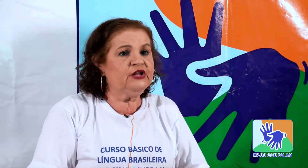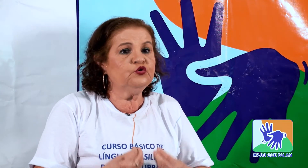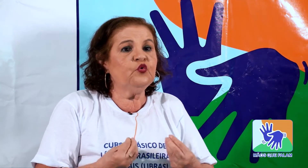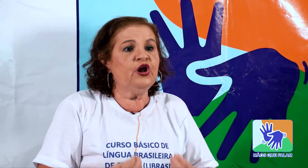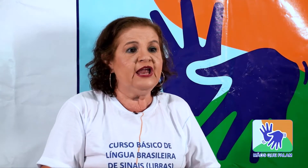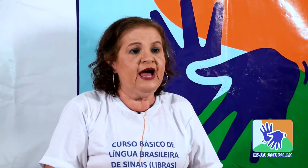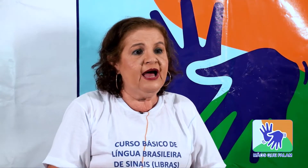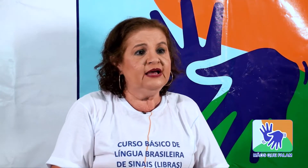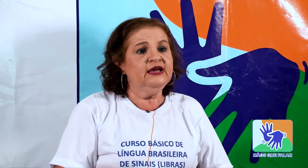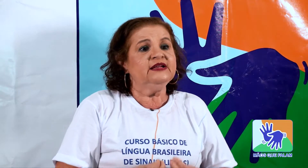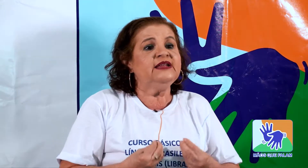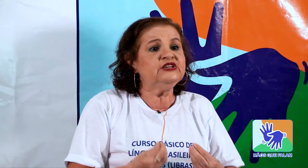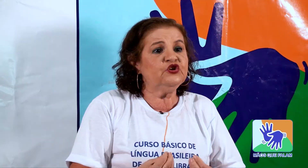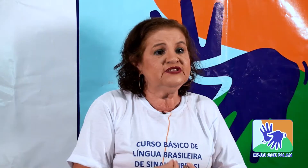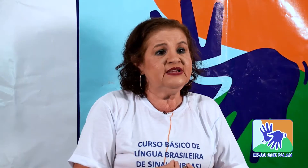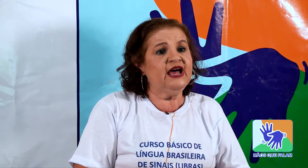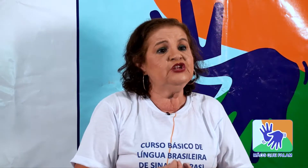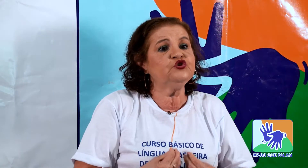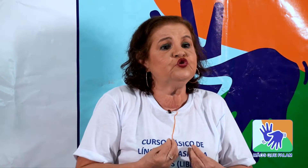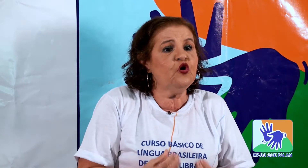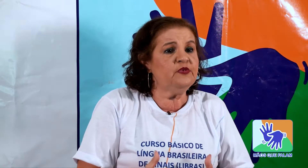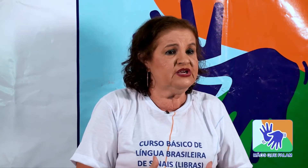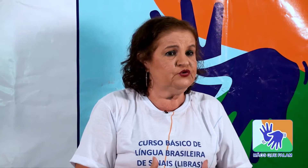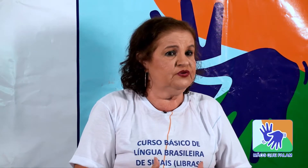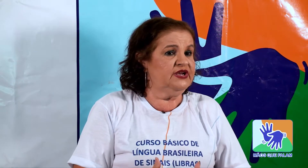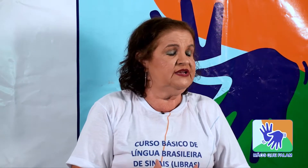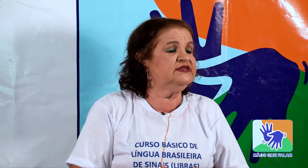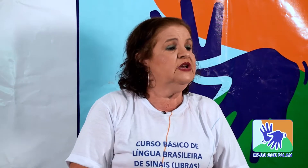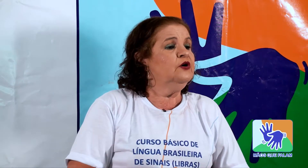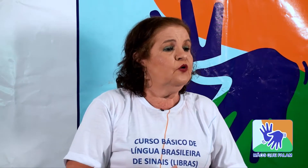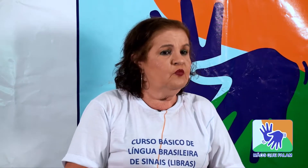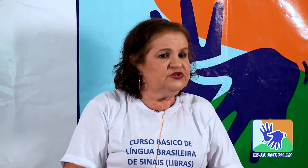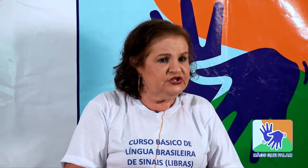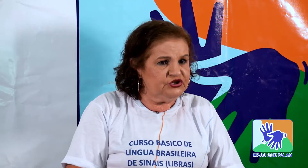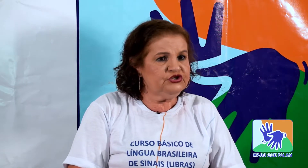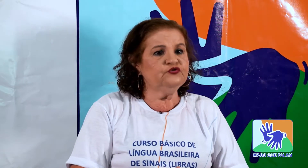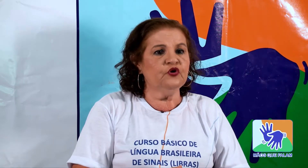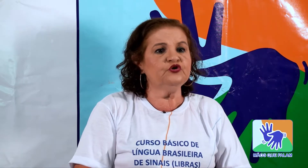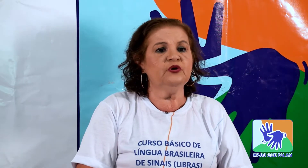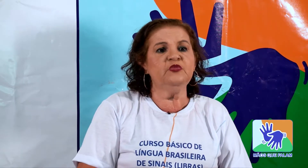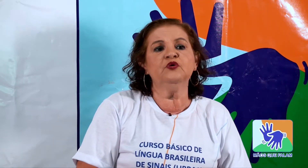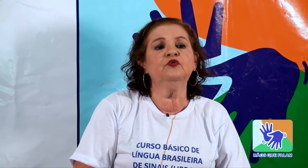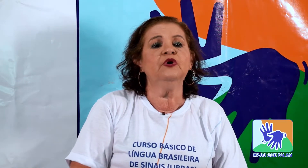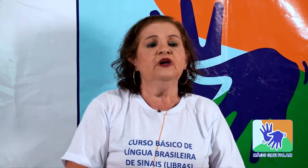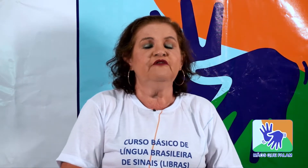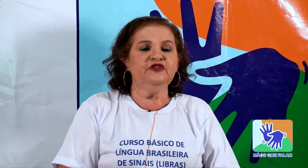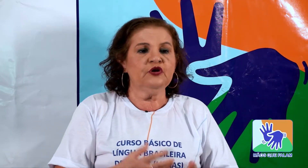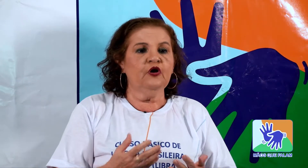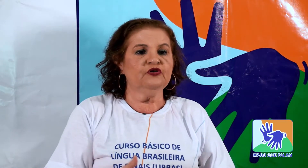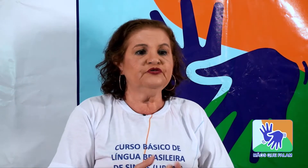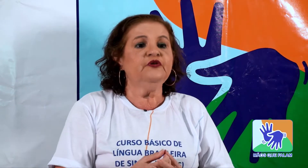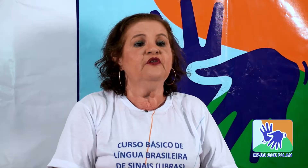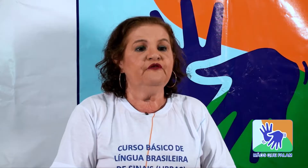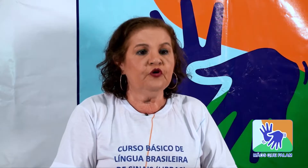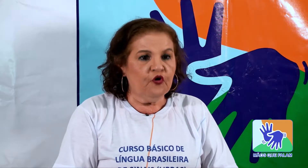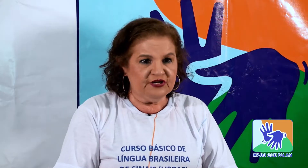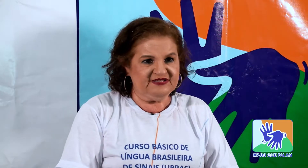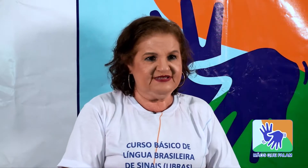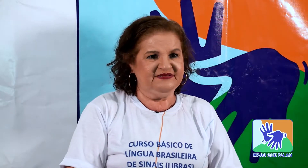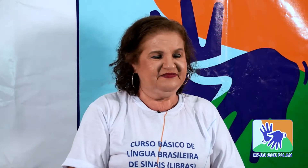do olhar da sociedade sobre a surdez, como se diz o nosso amigo filósofo Figotes,